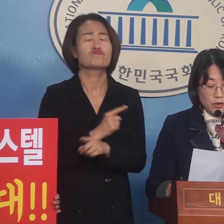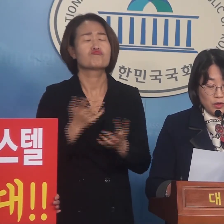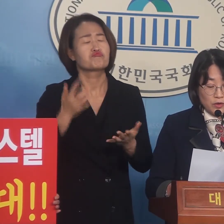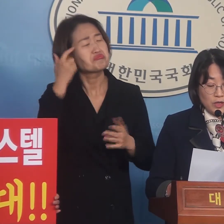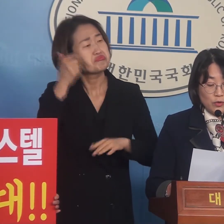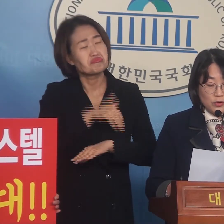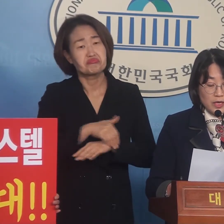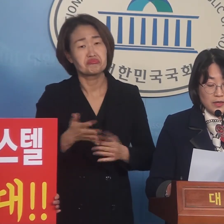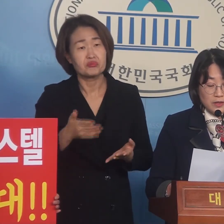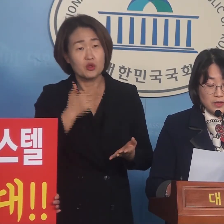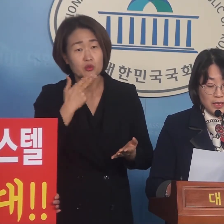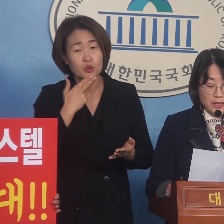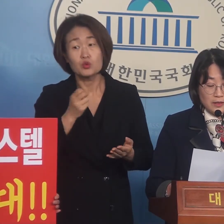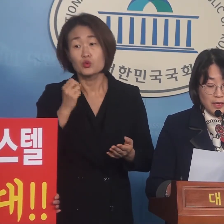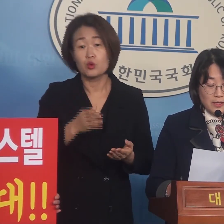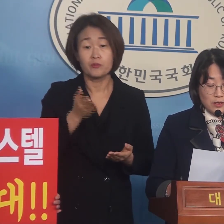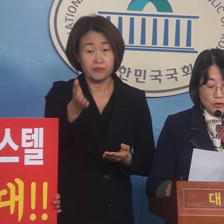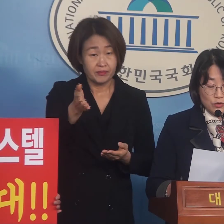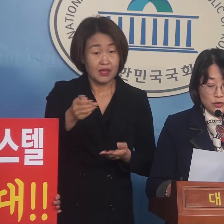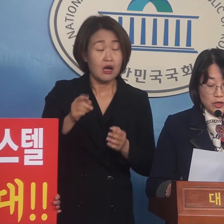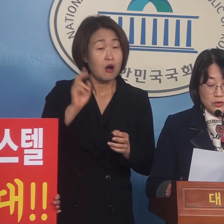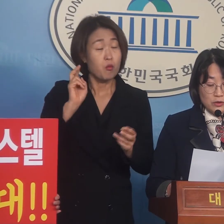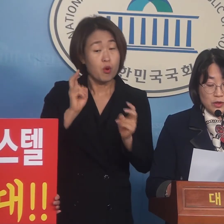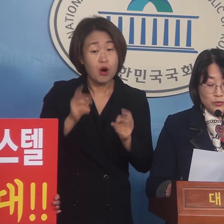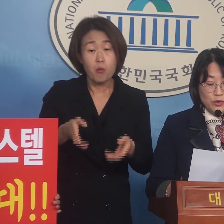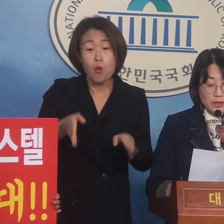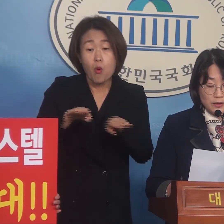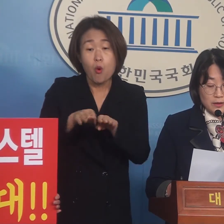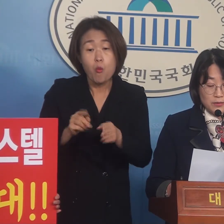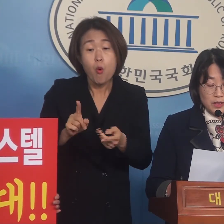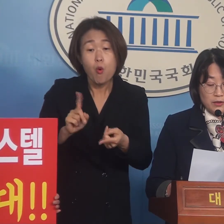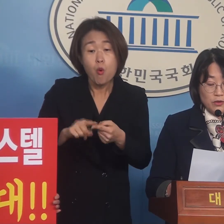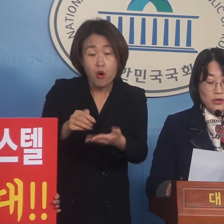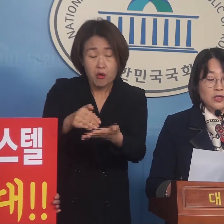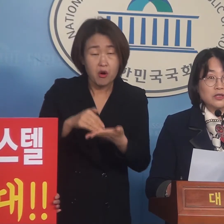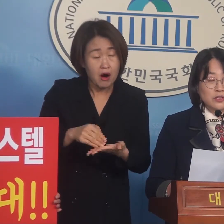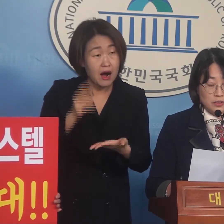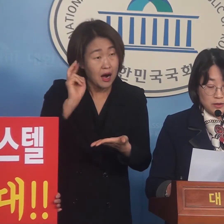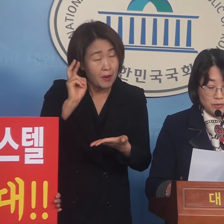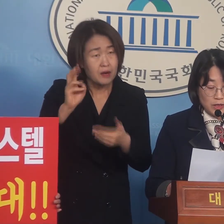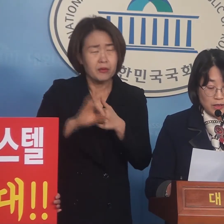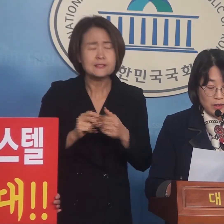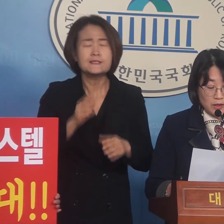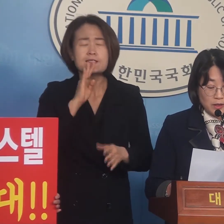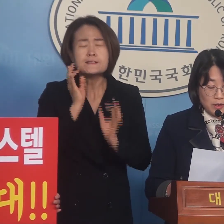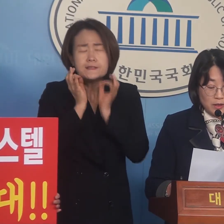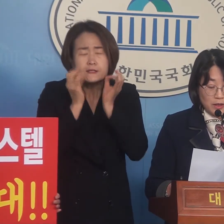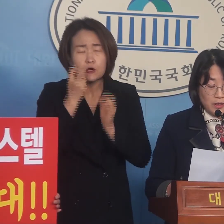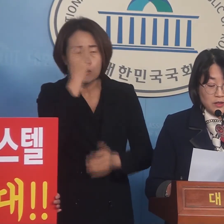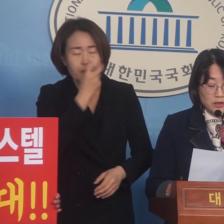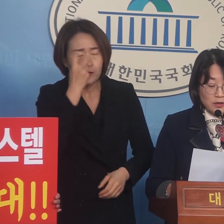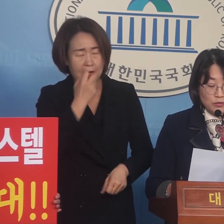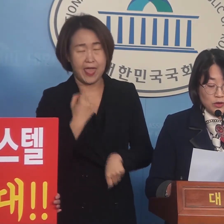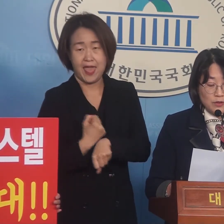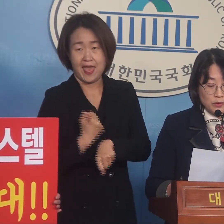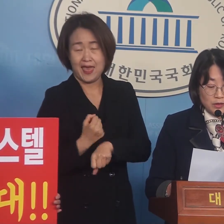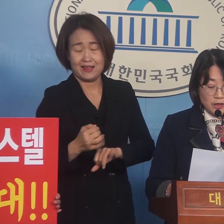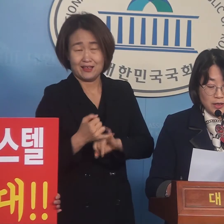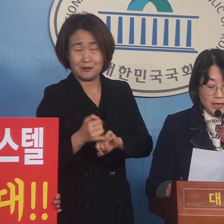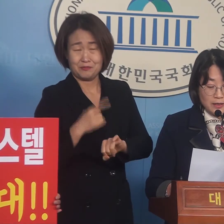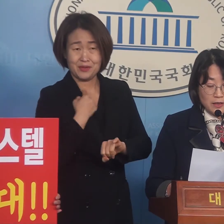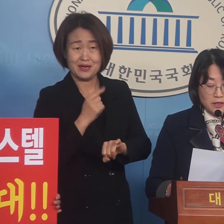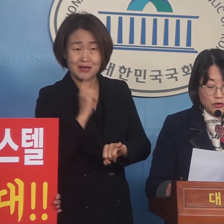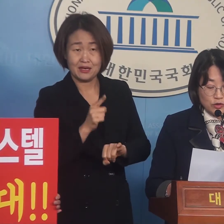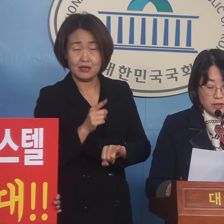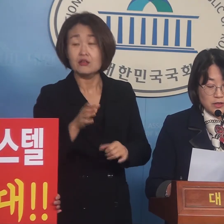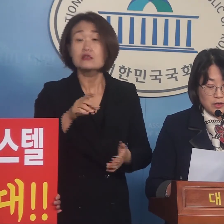없고 귀공사에서 제안을 할 경우 적극 검토하겠음이라고 적혀 있습니다. LH 측에